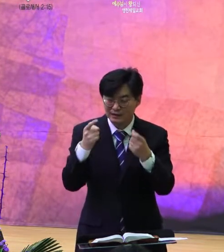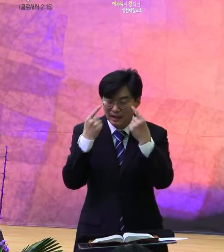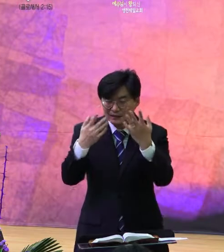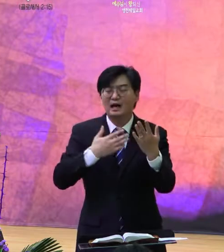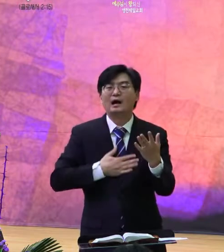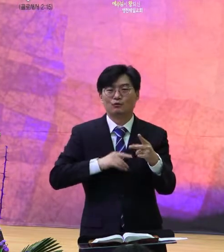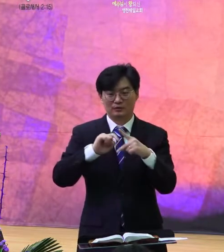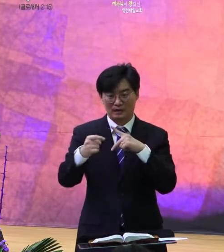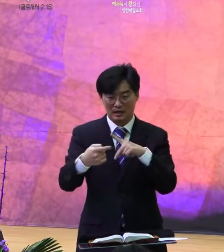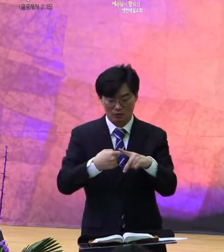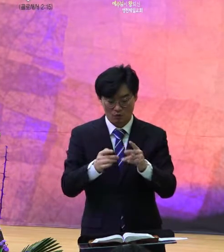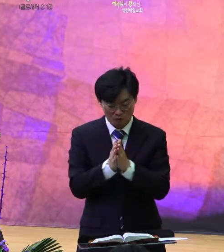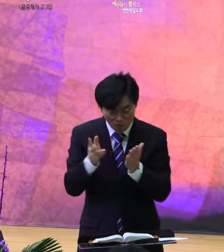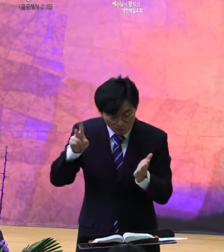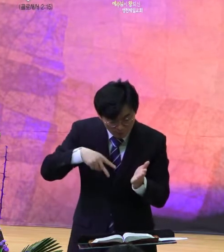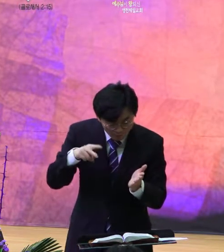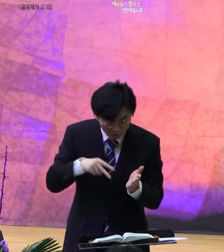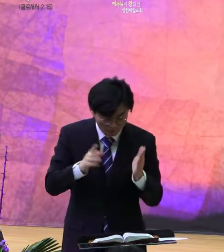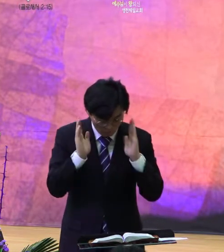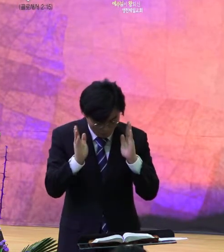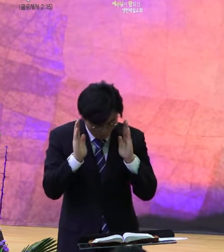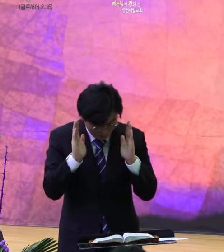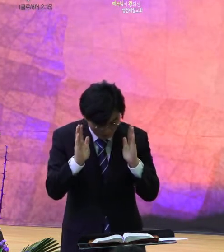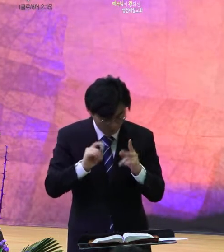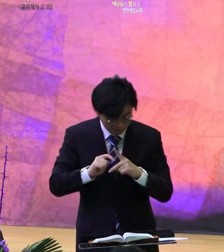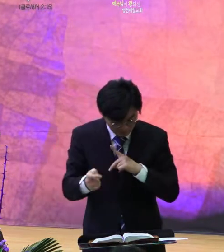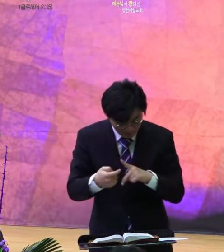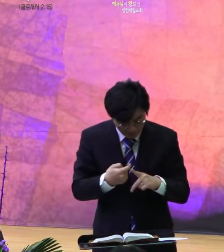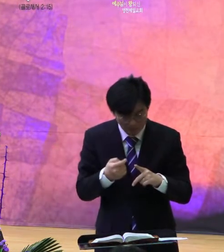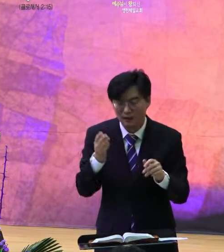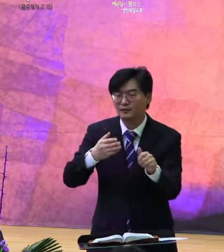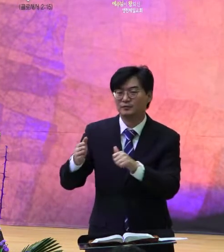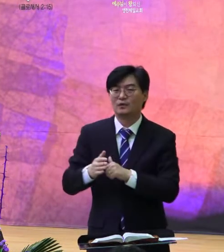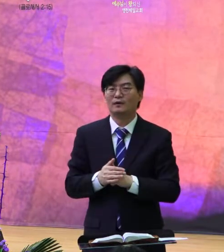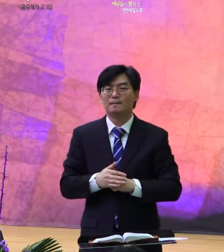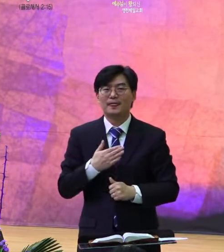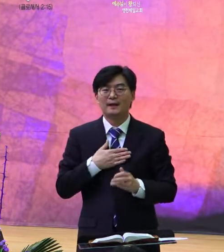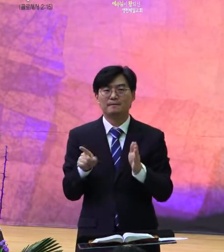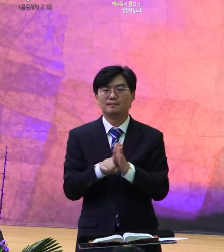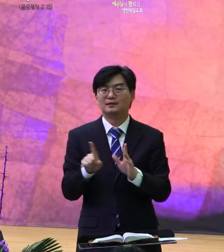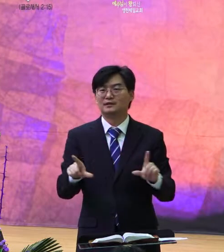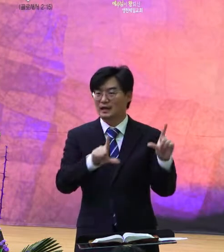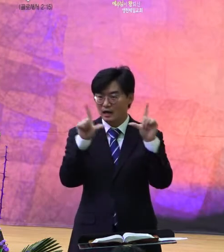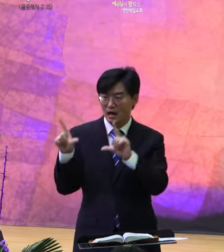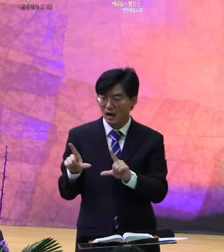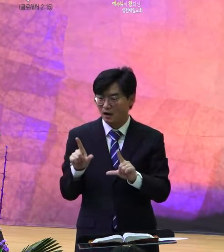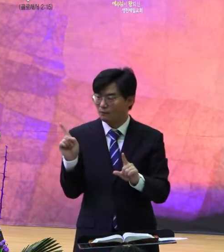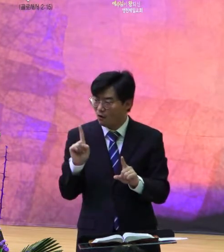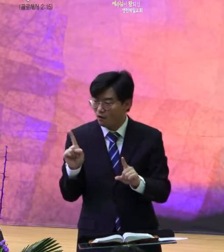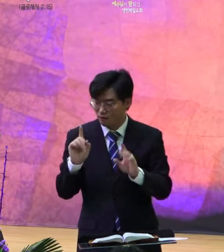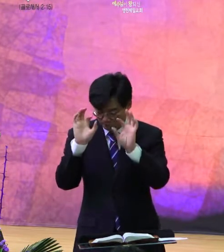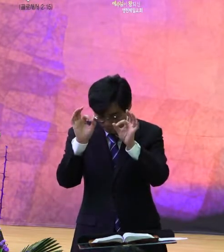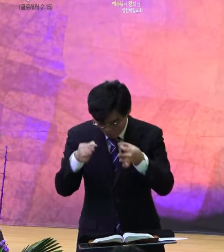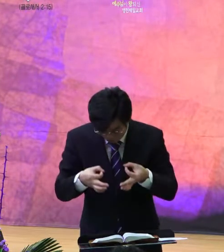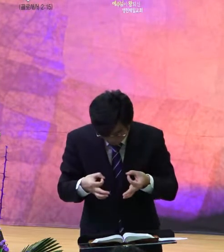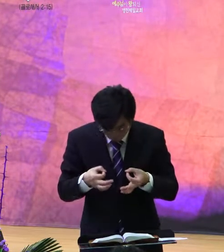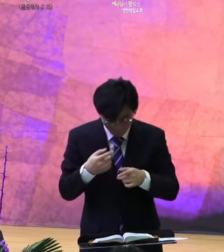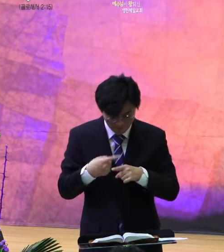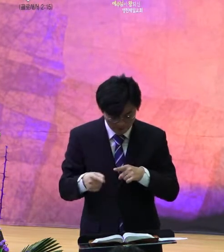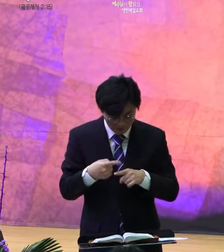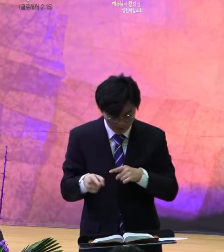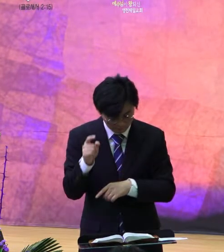읽고 성경을 쓰면 좋겠습니다. 그리고 자신의 신앙에 대해서 좀 더 깊이 있게 고려하며 고민해